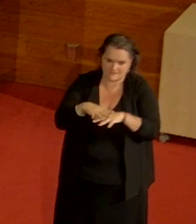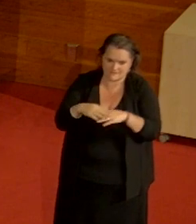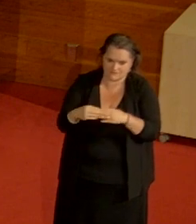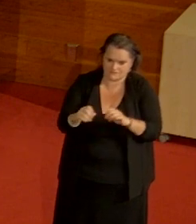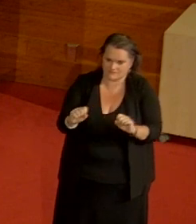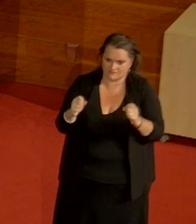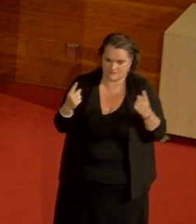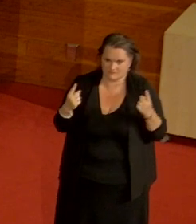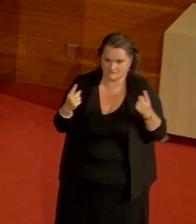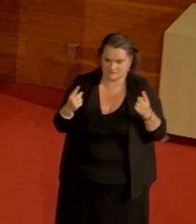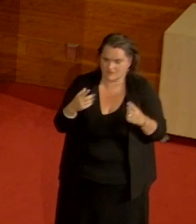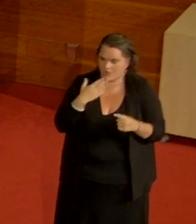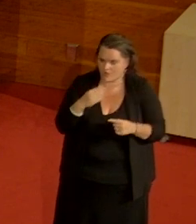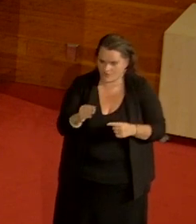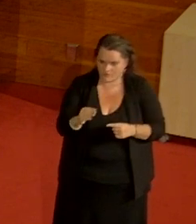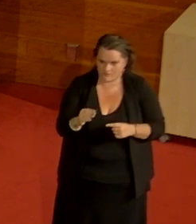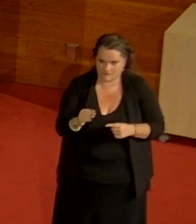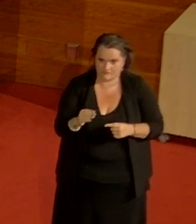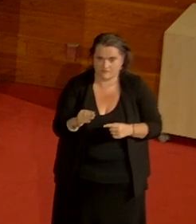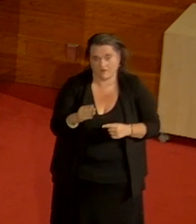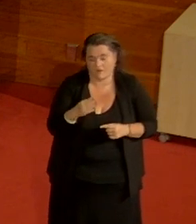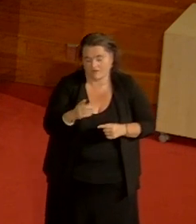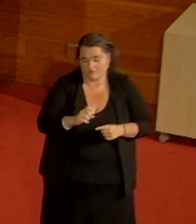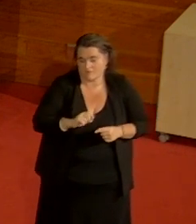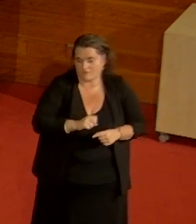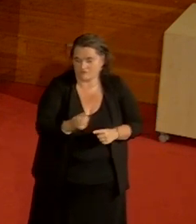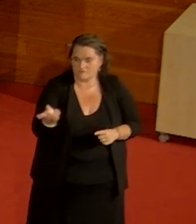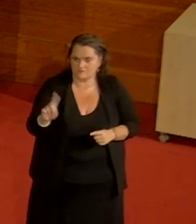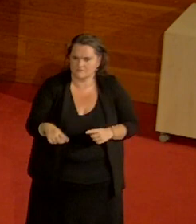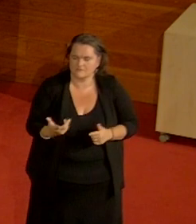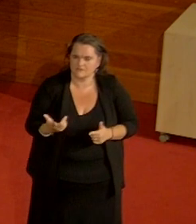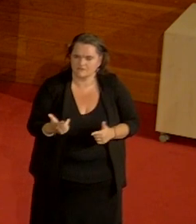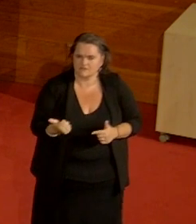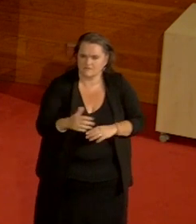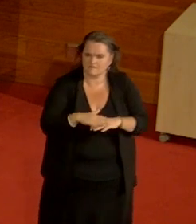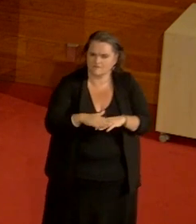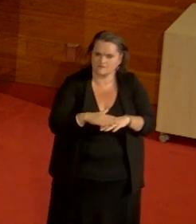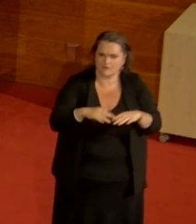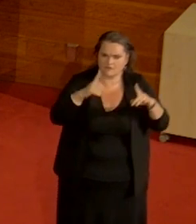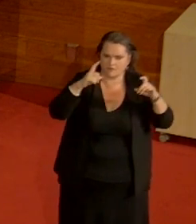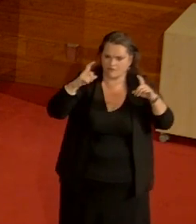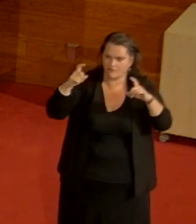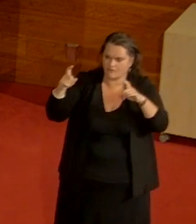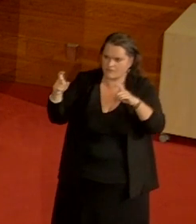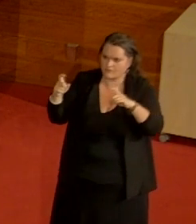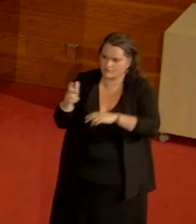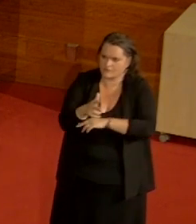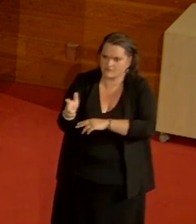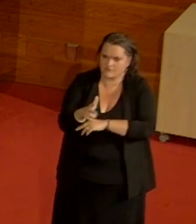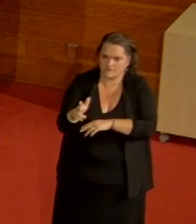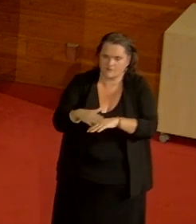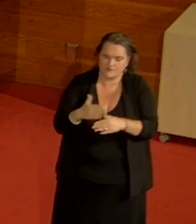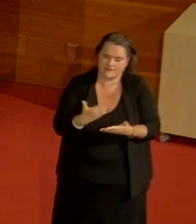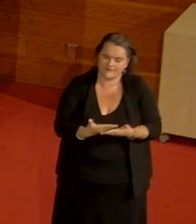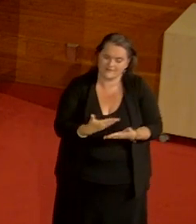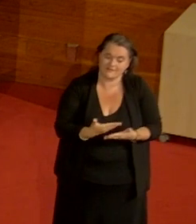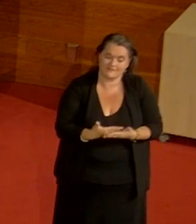por por los jóvenes y por los no tan jóvenes se apoyan en en en en fotografía y vídeo fotografía y vídeo como garantía